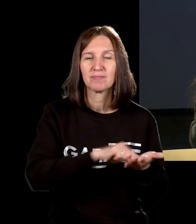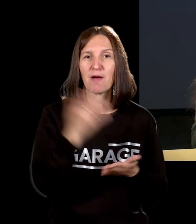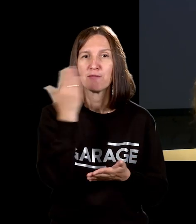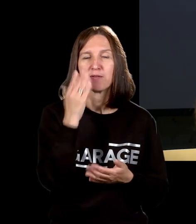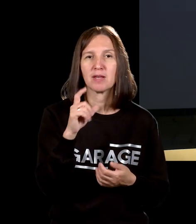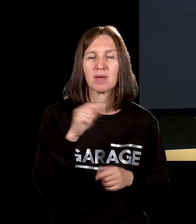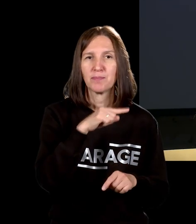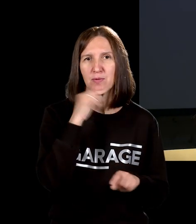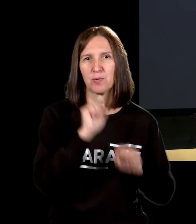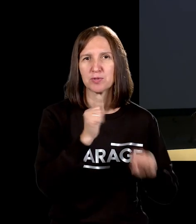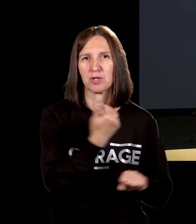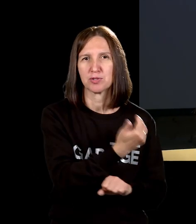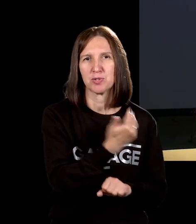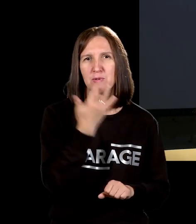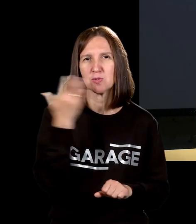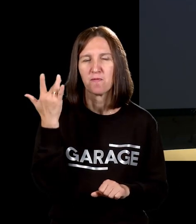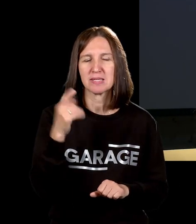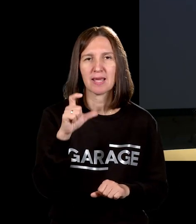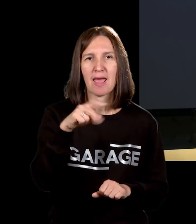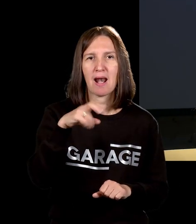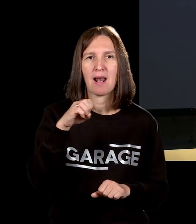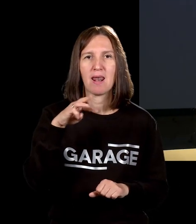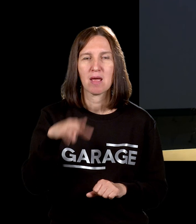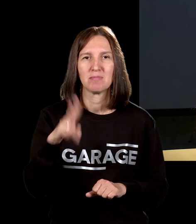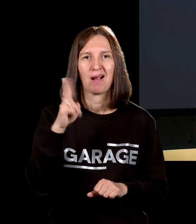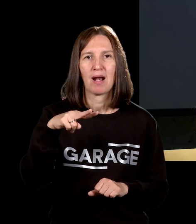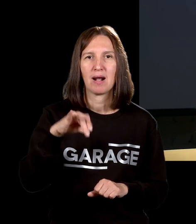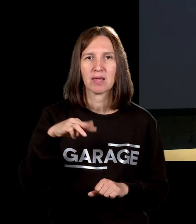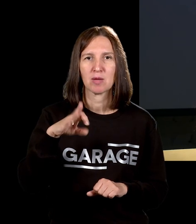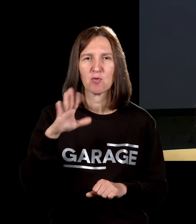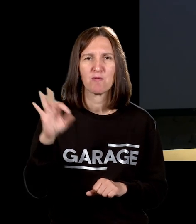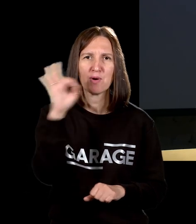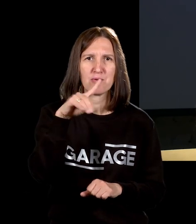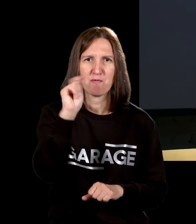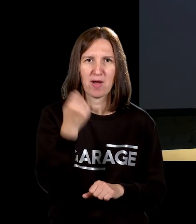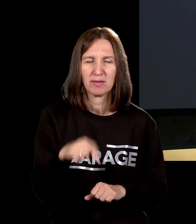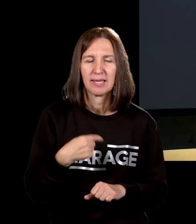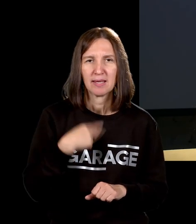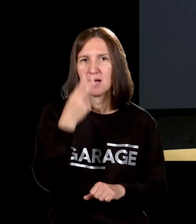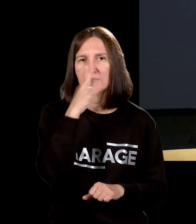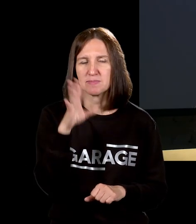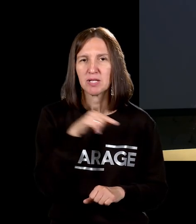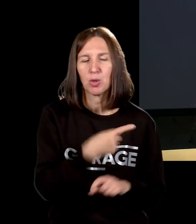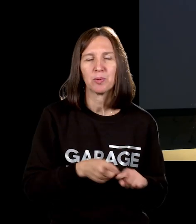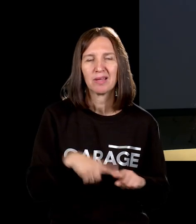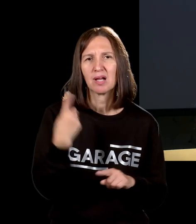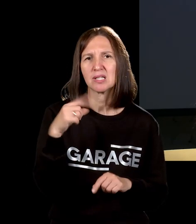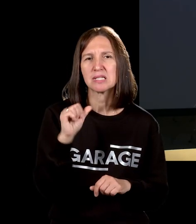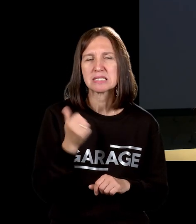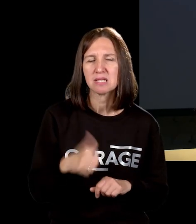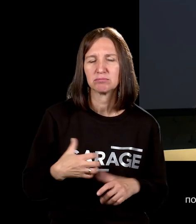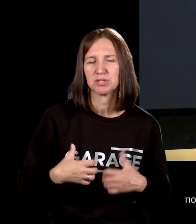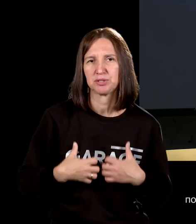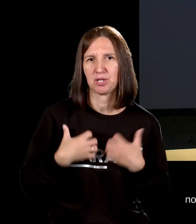там, который я не смотрела, но это фильм, который один из самых, как считается, страшных и трудных для смотрения невыносимых фильмов про